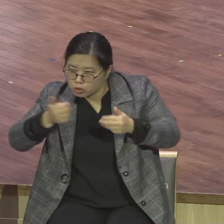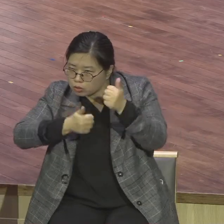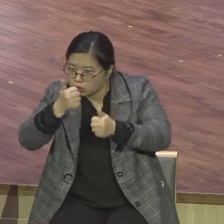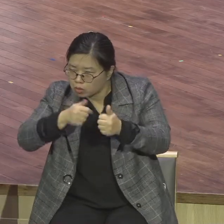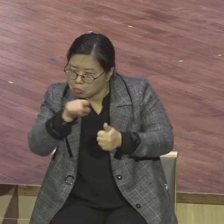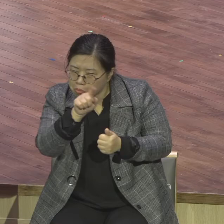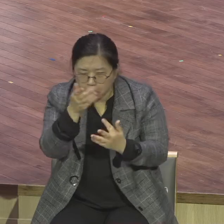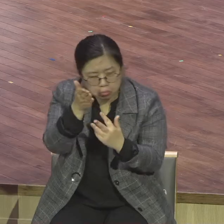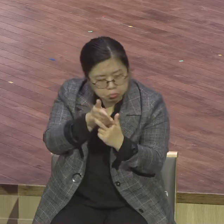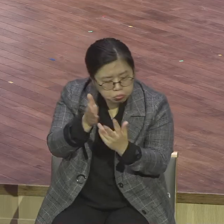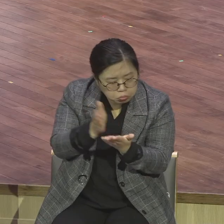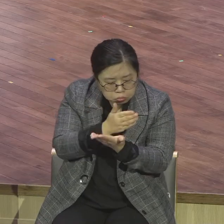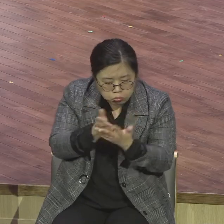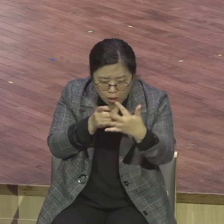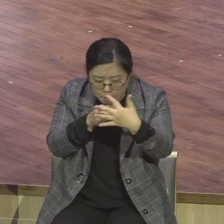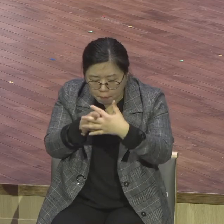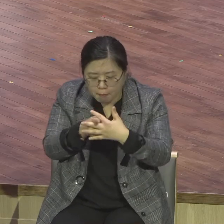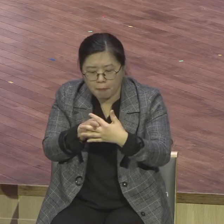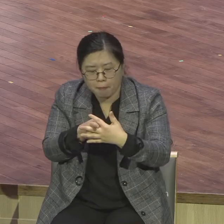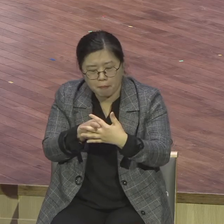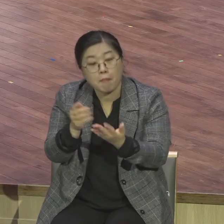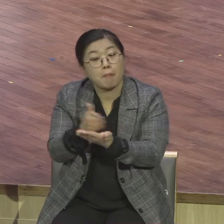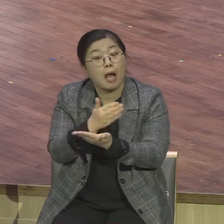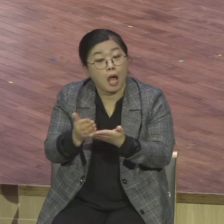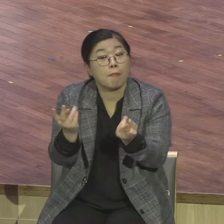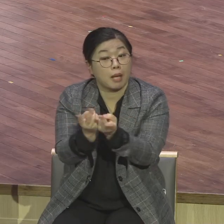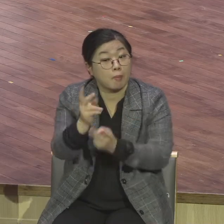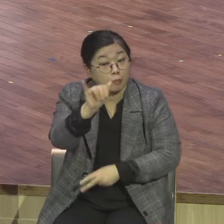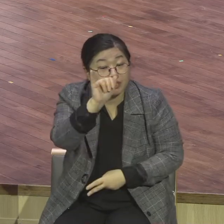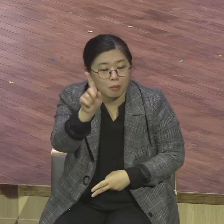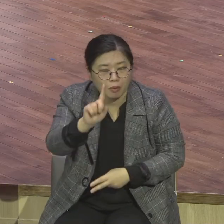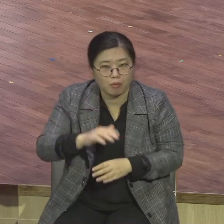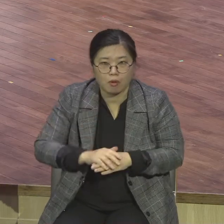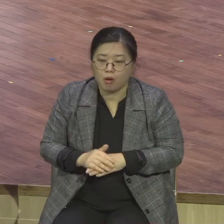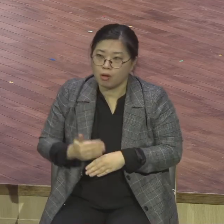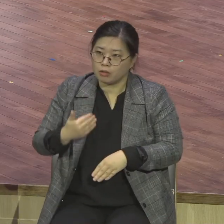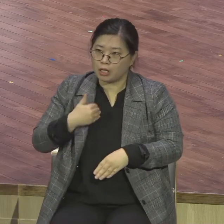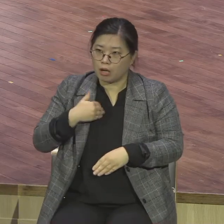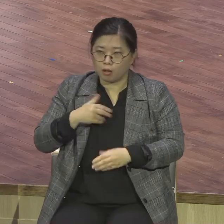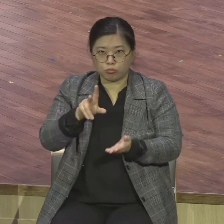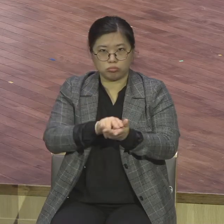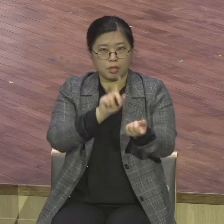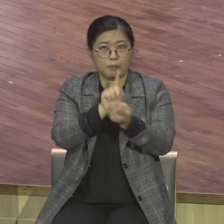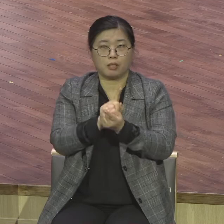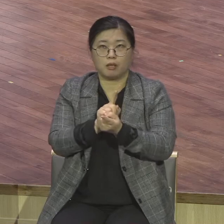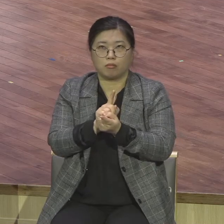너무 신나요. 진짜 펄펄 뛸 정도로 사람이 확 바뀌어.